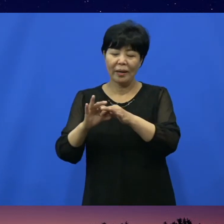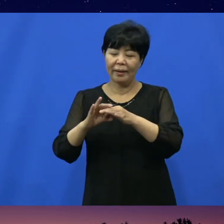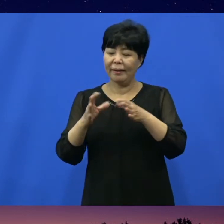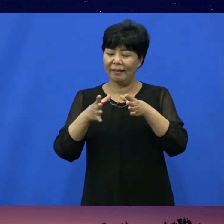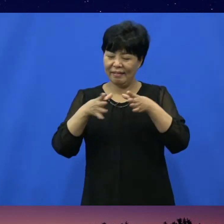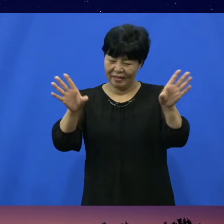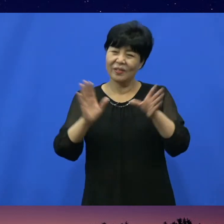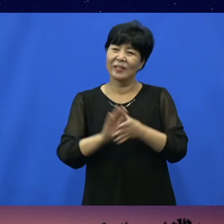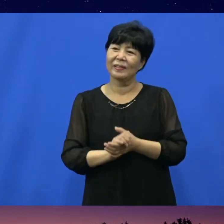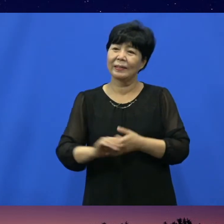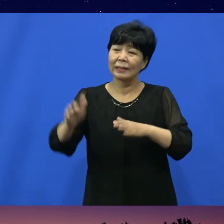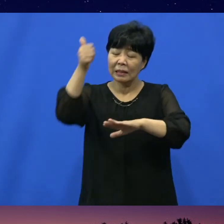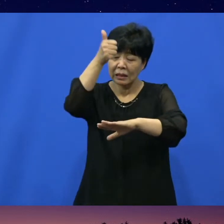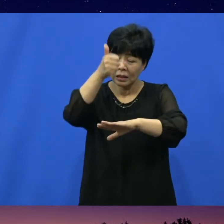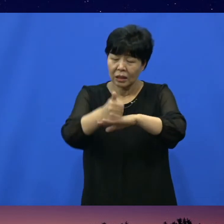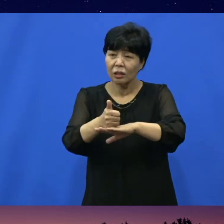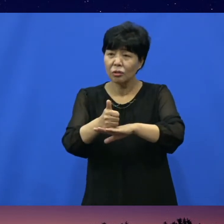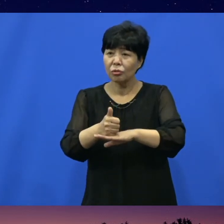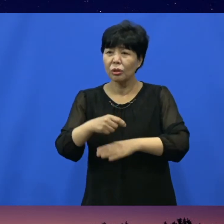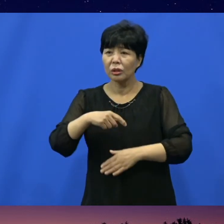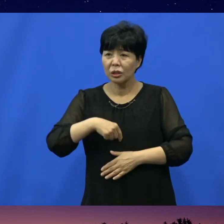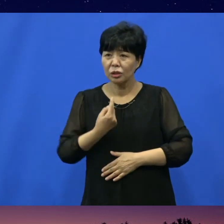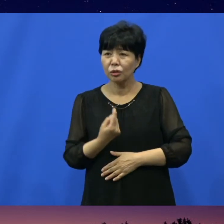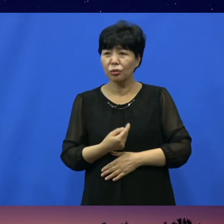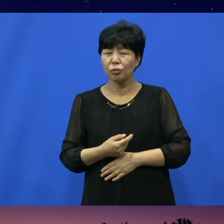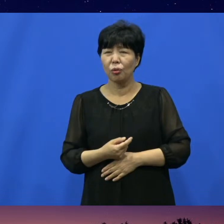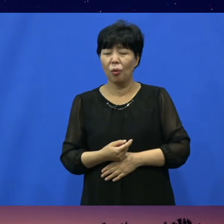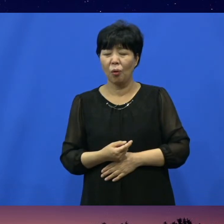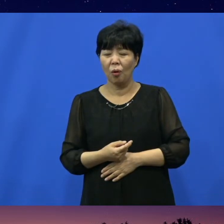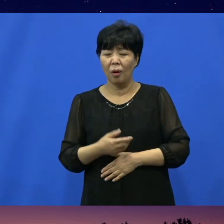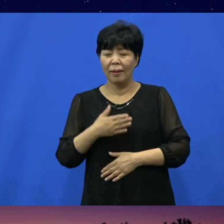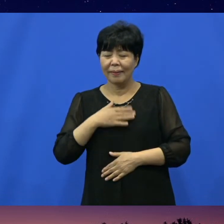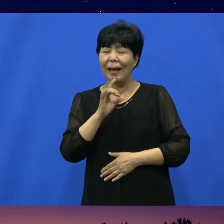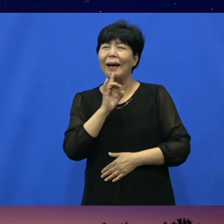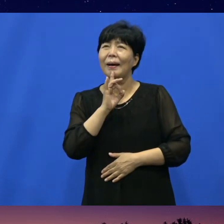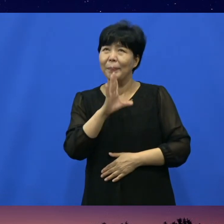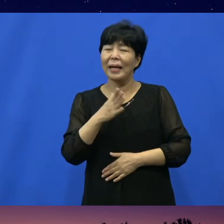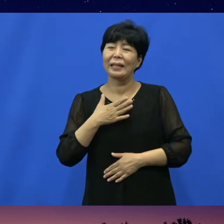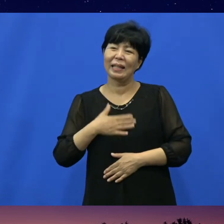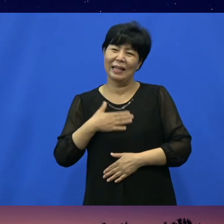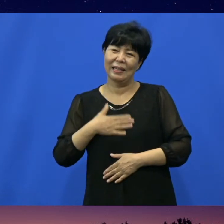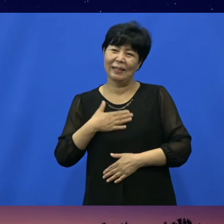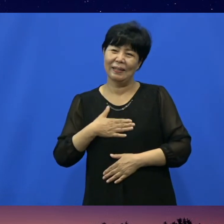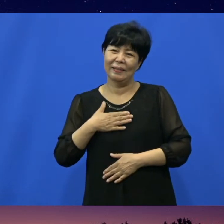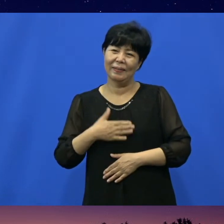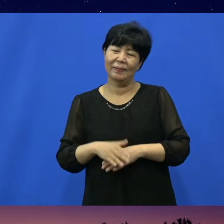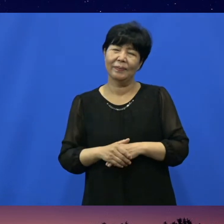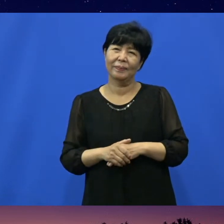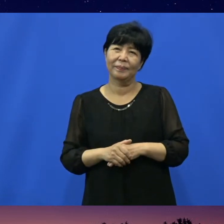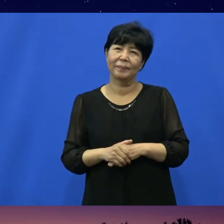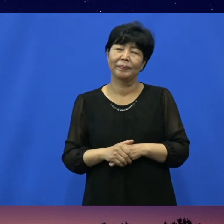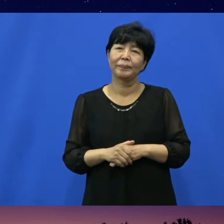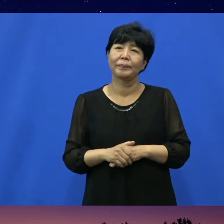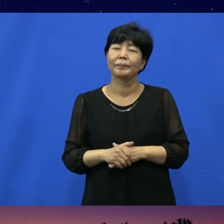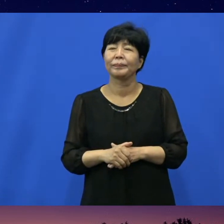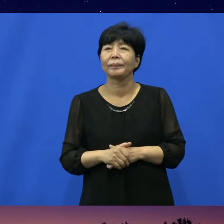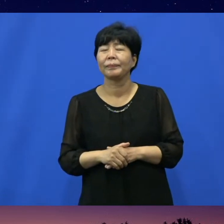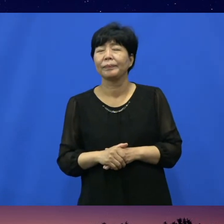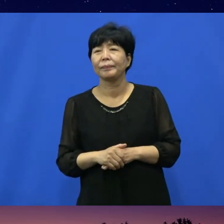망가뜨리며 결국은 자기 우상화에 빠지고 자기밖에 몰라요. 심각한 자기 왜곡 현상이 일어나요.